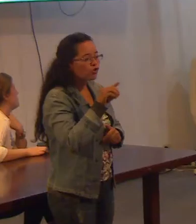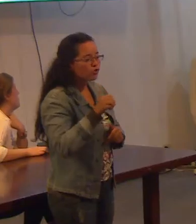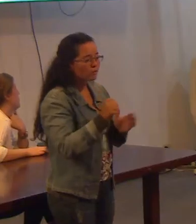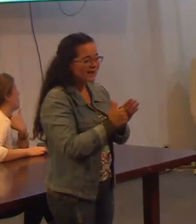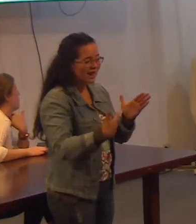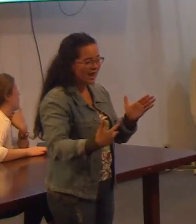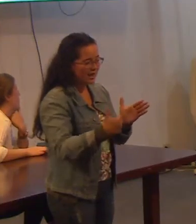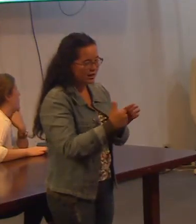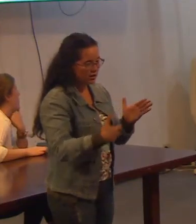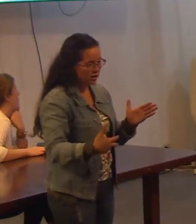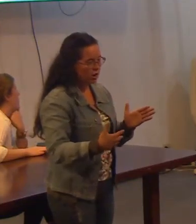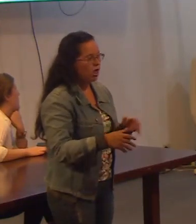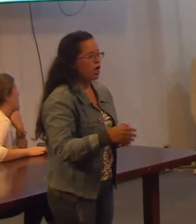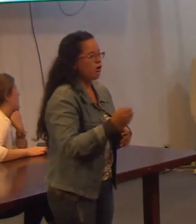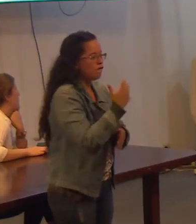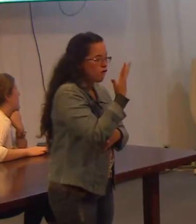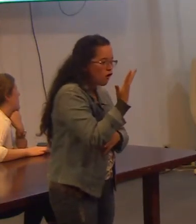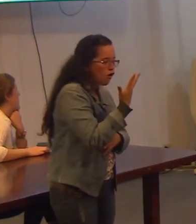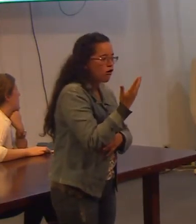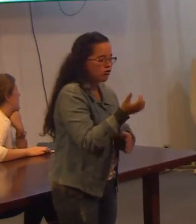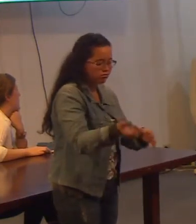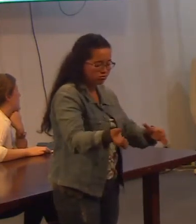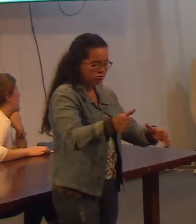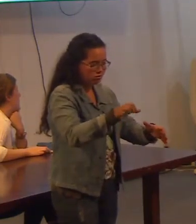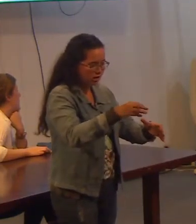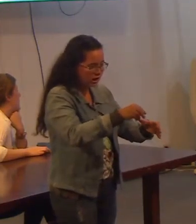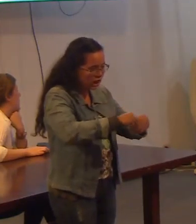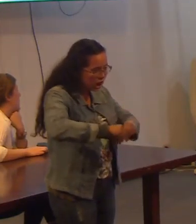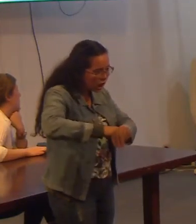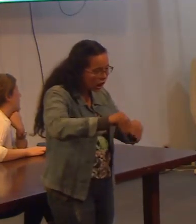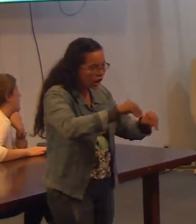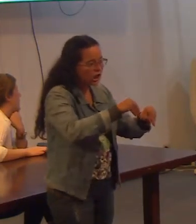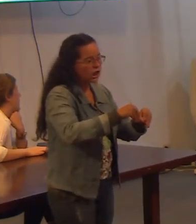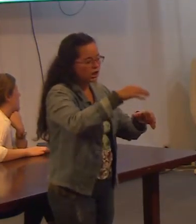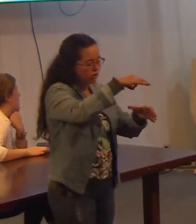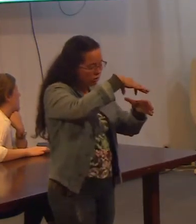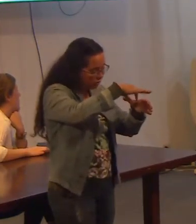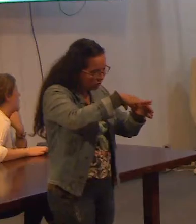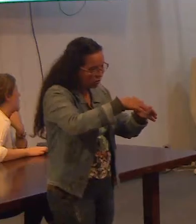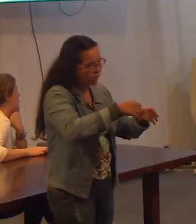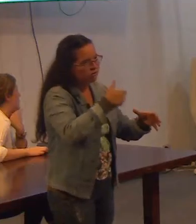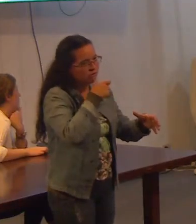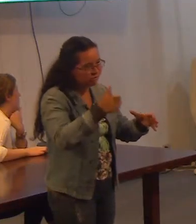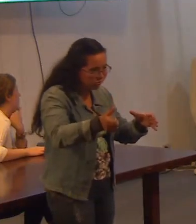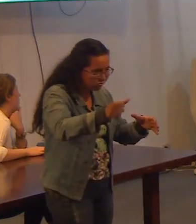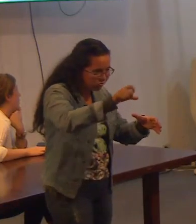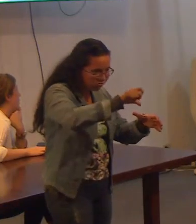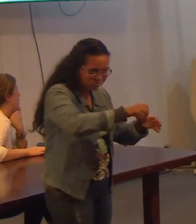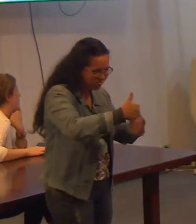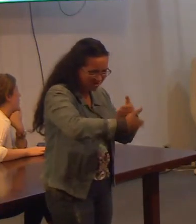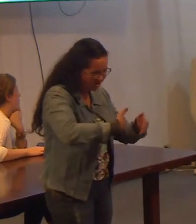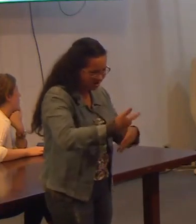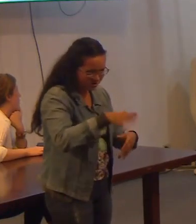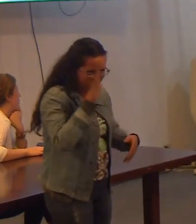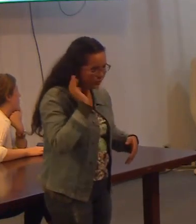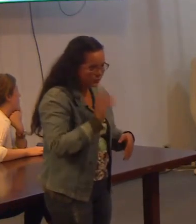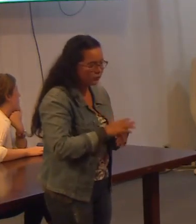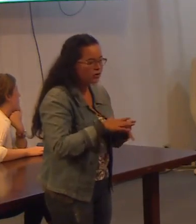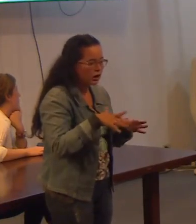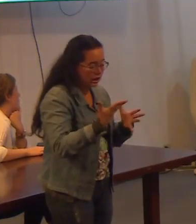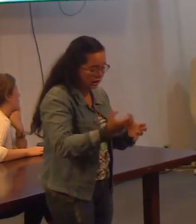hasta abonar la planta, echarle la tierrita, la semilla, regarla todos los días. Quisimos también sembrar